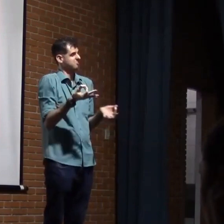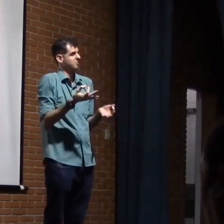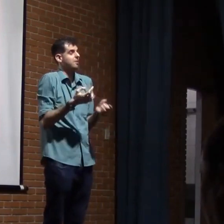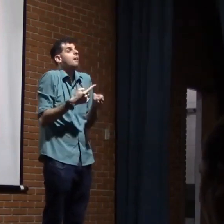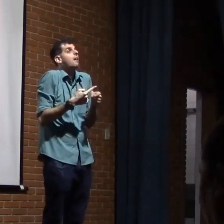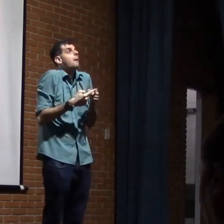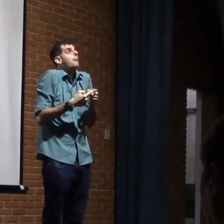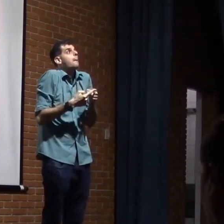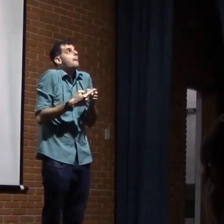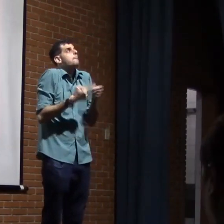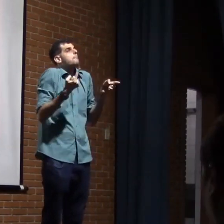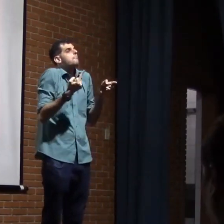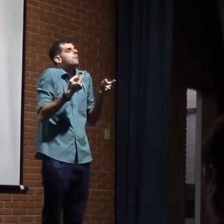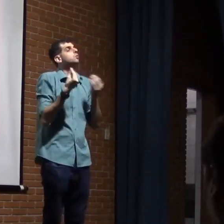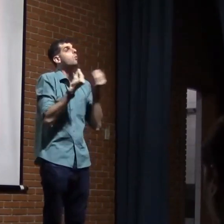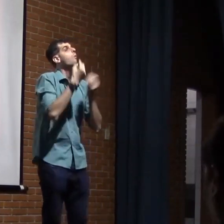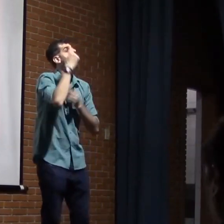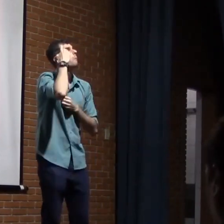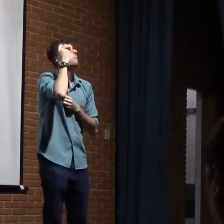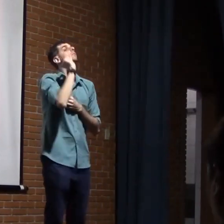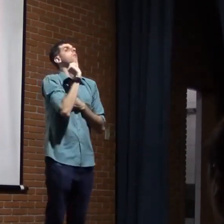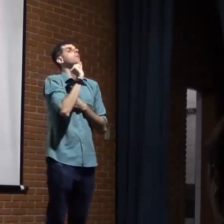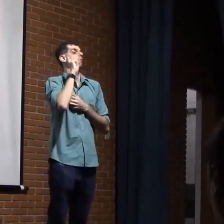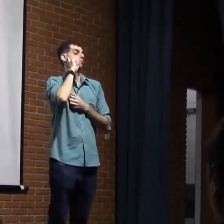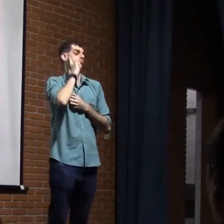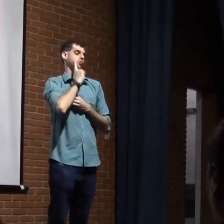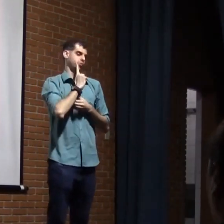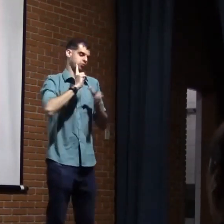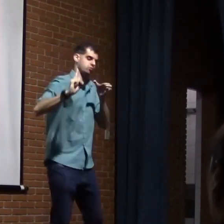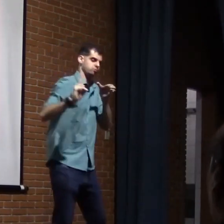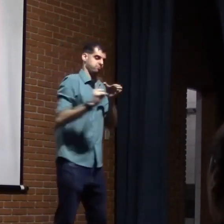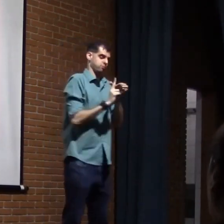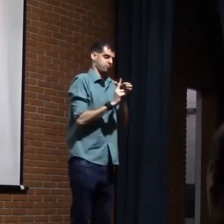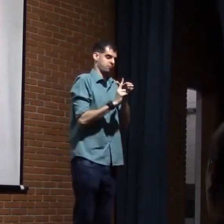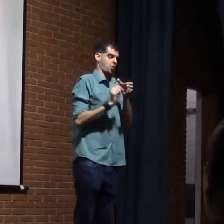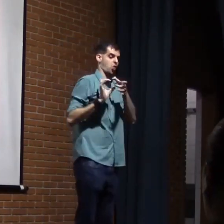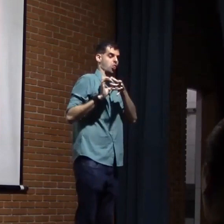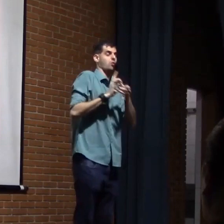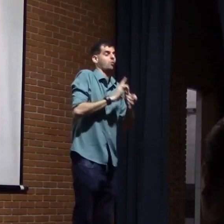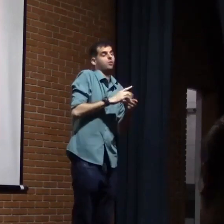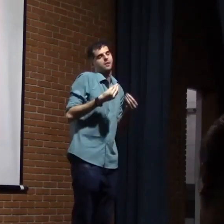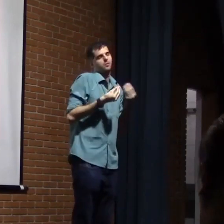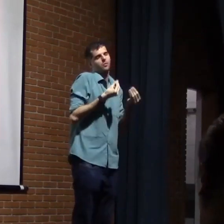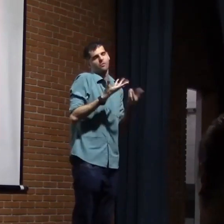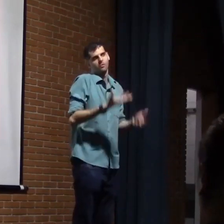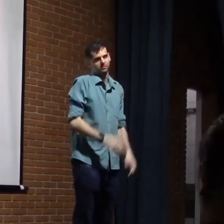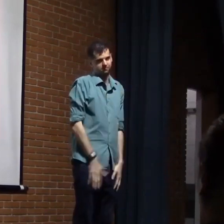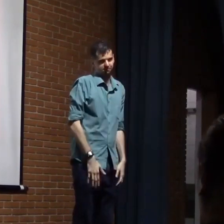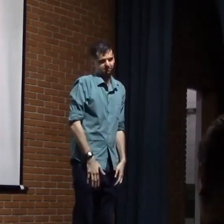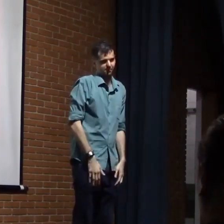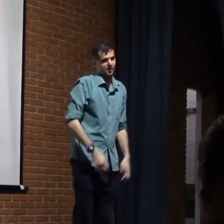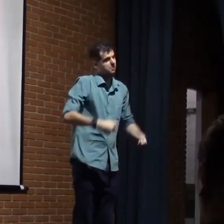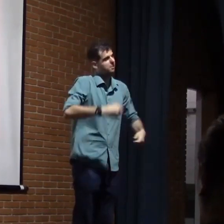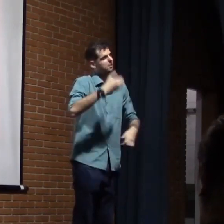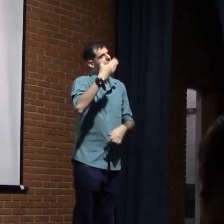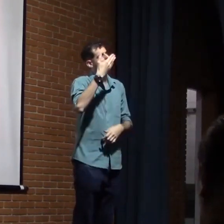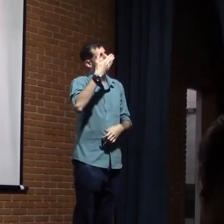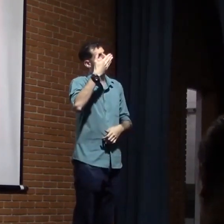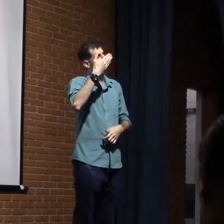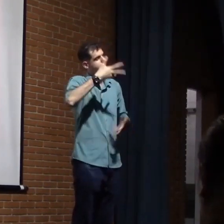ela existe, né? Ela é válida, mas acontece que muitos surdos, eles também estão inseridos